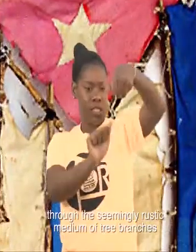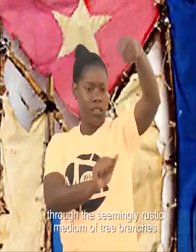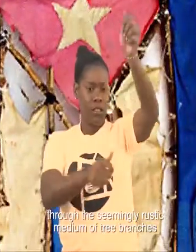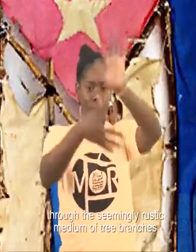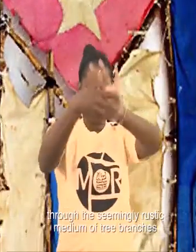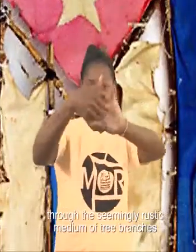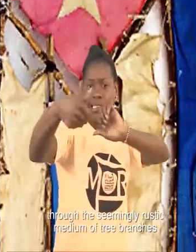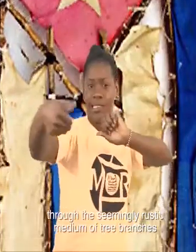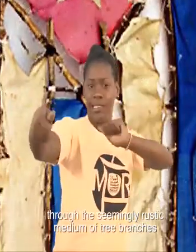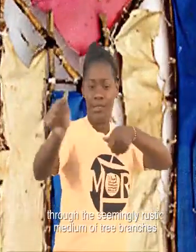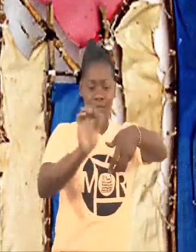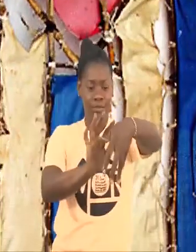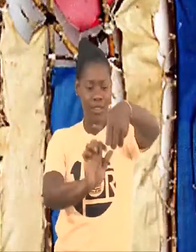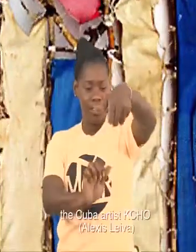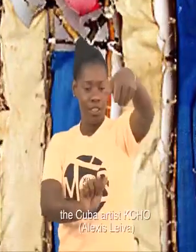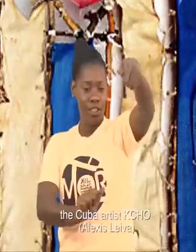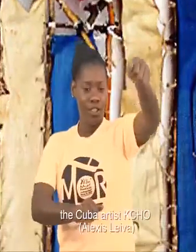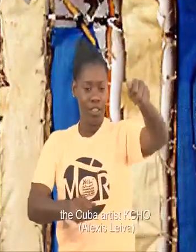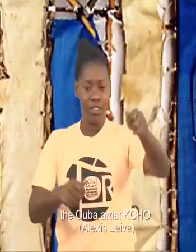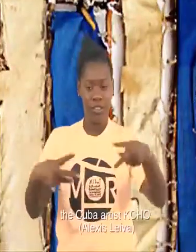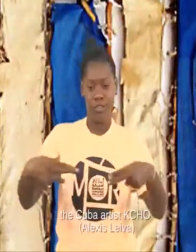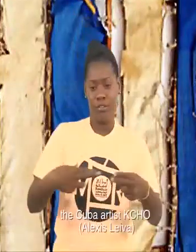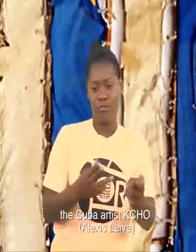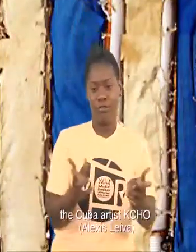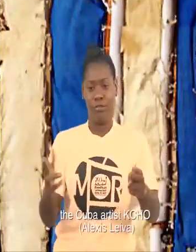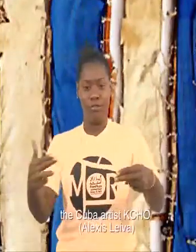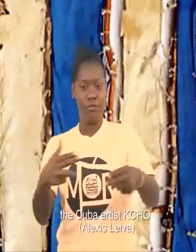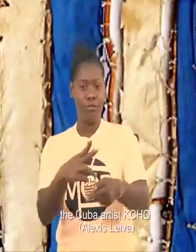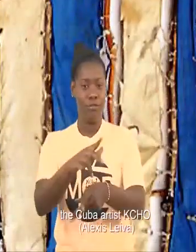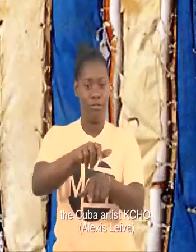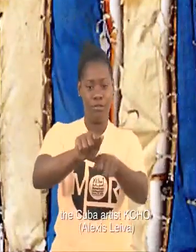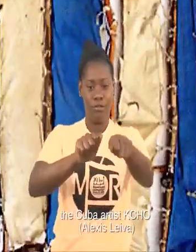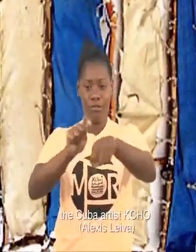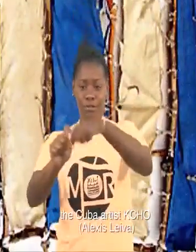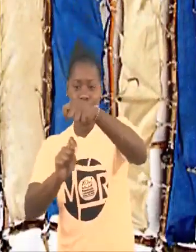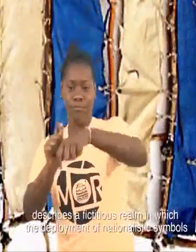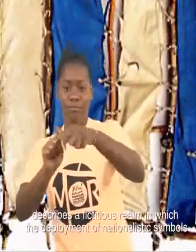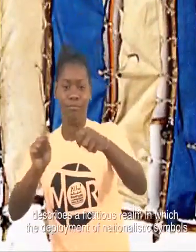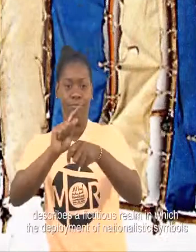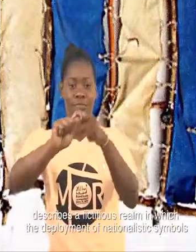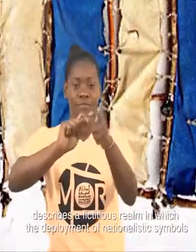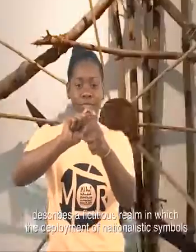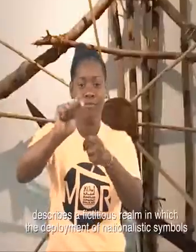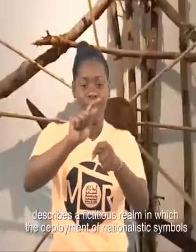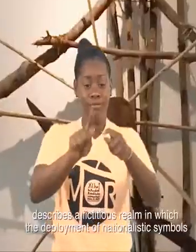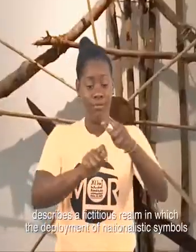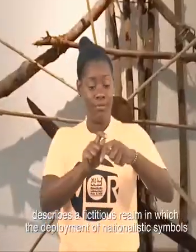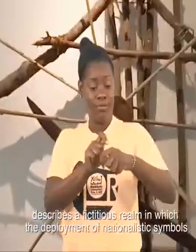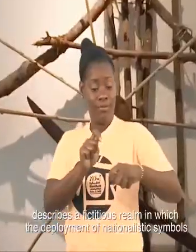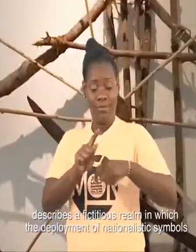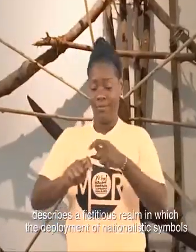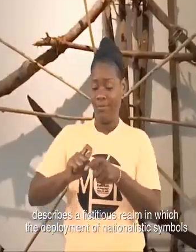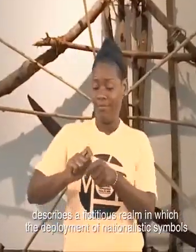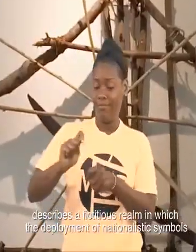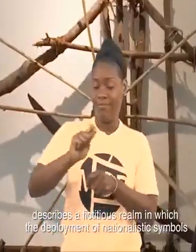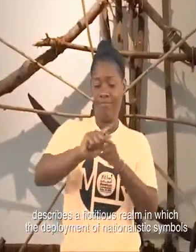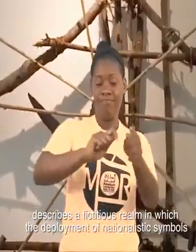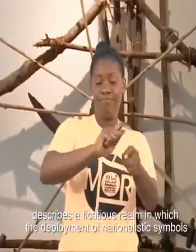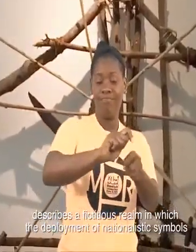de ramas de árbol, el artista cubano gacho Alexis Leiva describiría un ámbito ficticio donde el